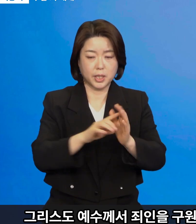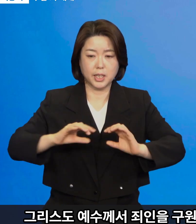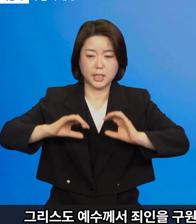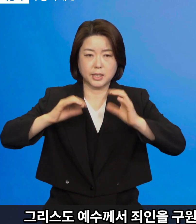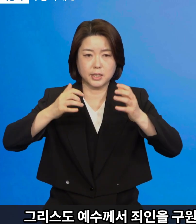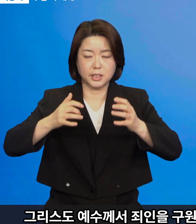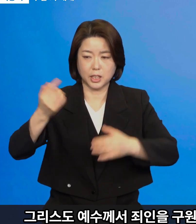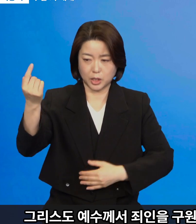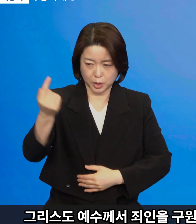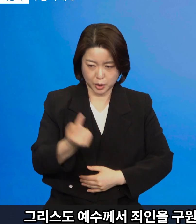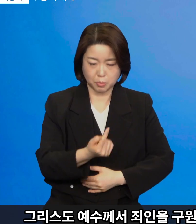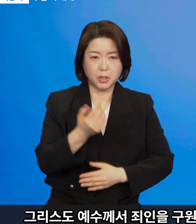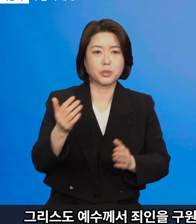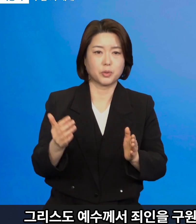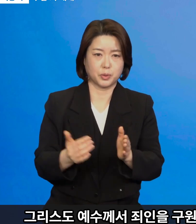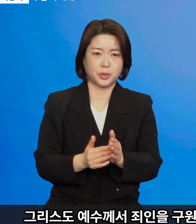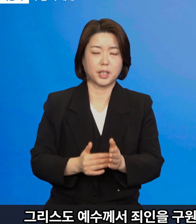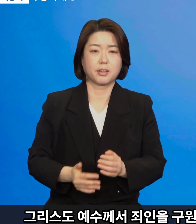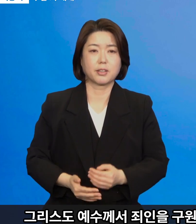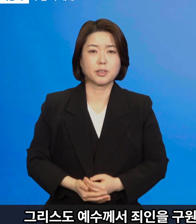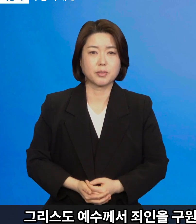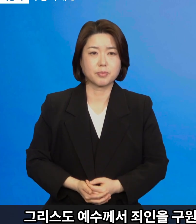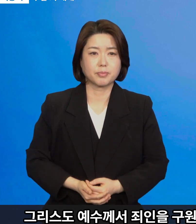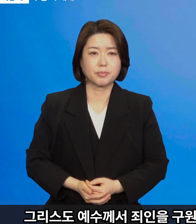세상에 임하셨다 하였도다.